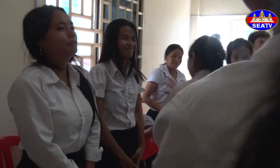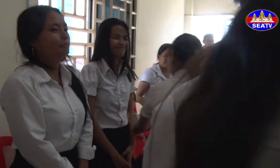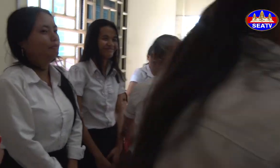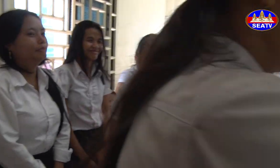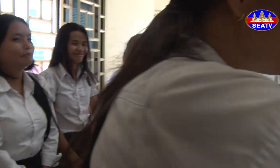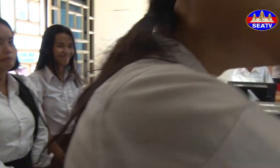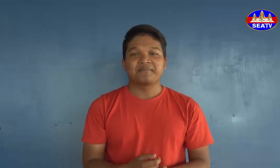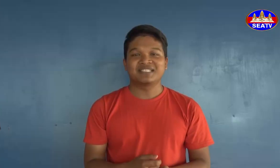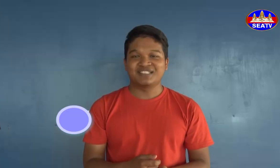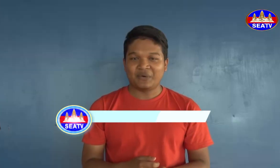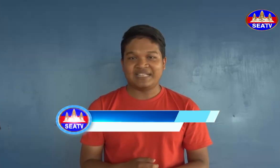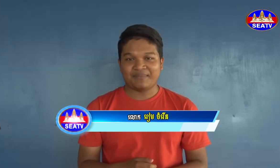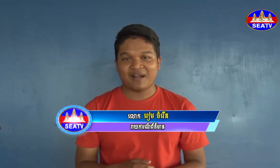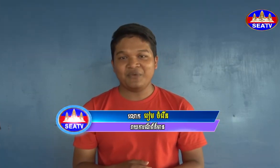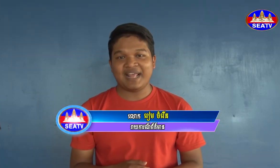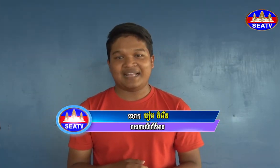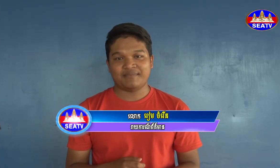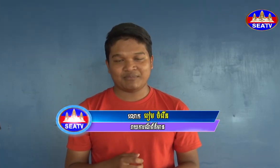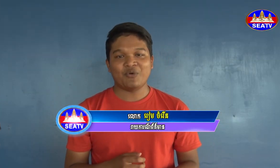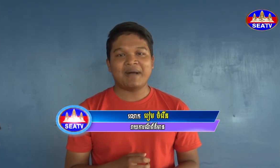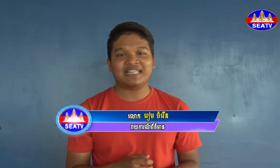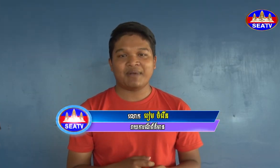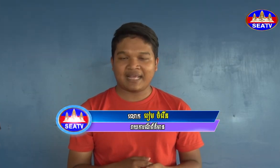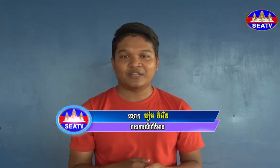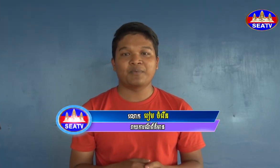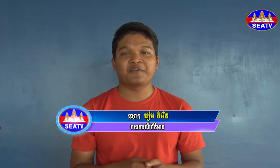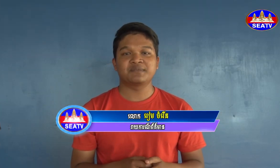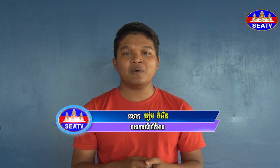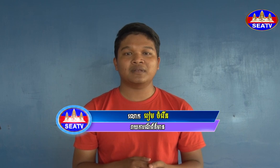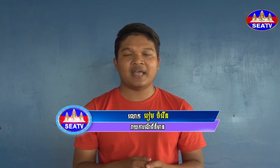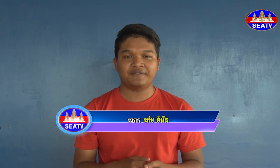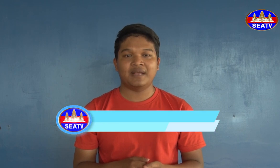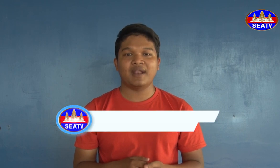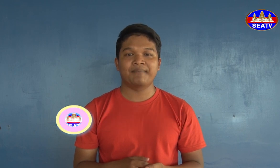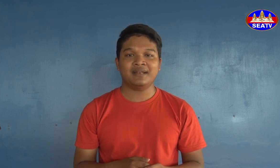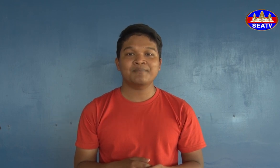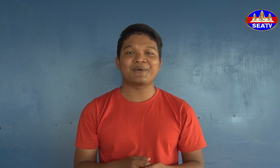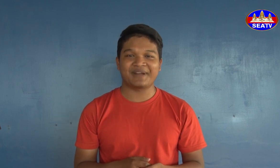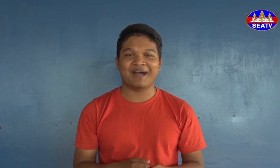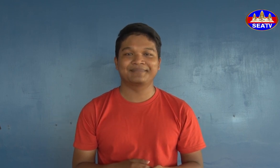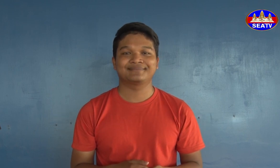ស្ដាប់នេះផងដែរបើសិនជាលោកអ្នកចាប់អារម្មណ៍លោកអ្នកអាចទៅអ្នកទំនងបានតាមរយៈគេហទំព័រ Facebook Deaf Development Program